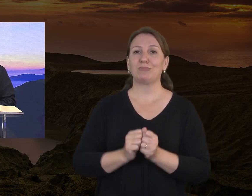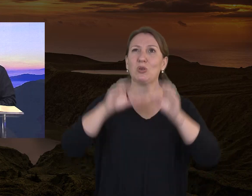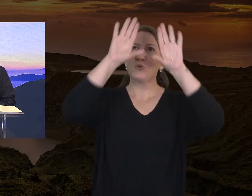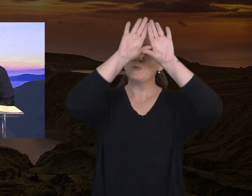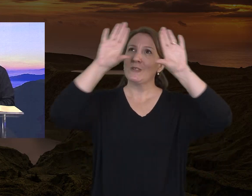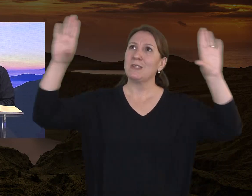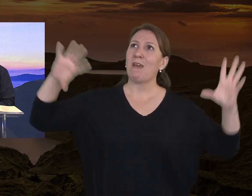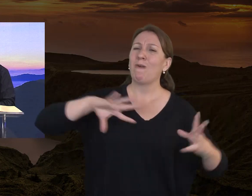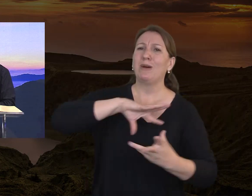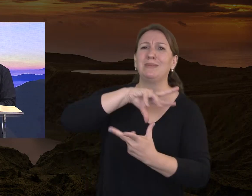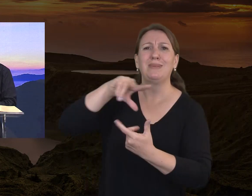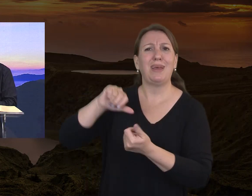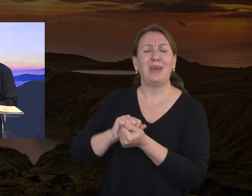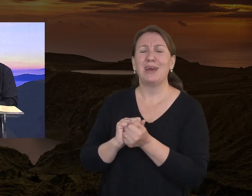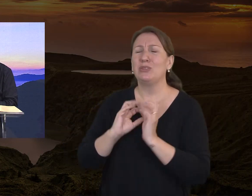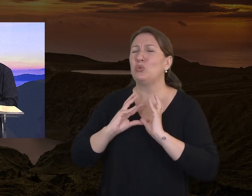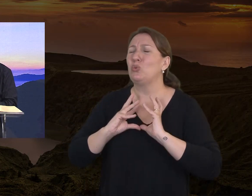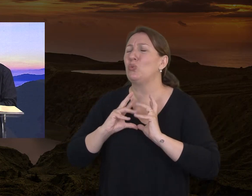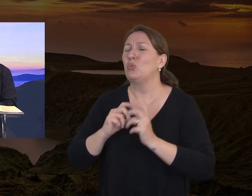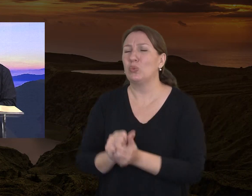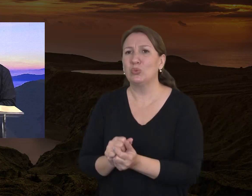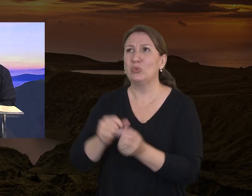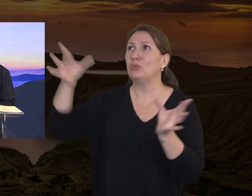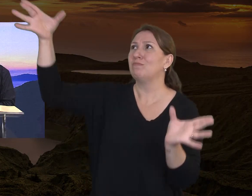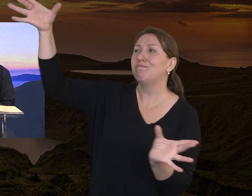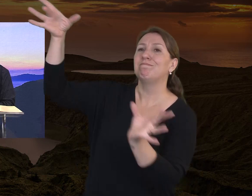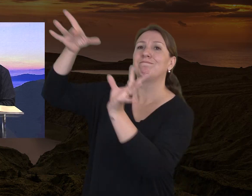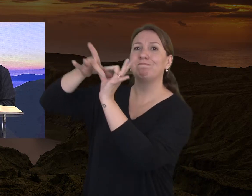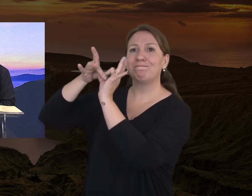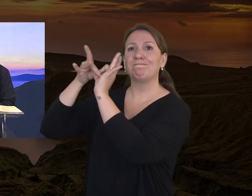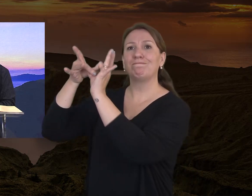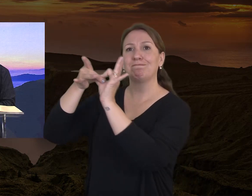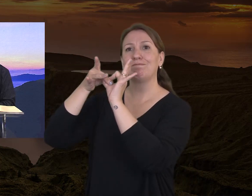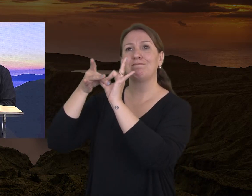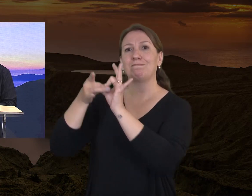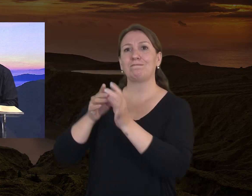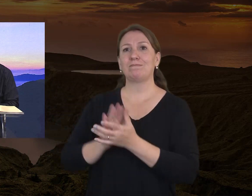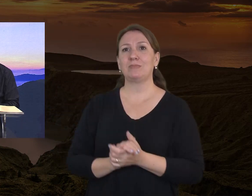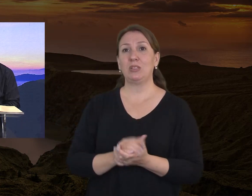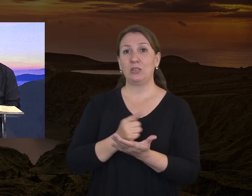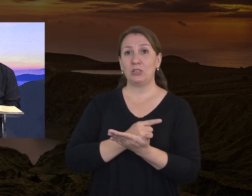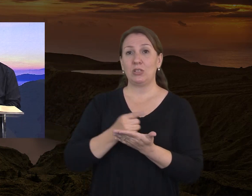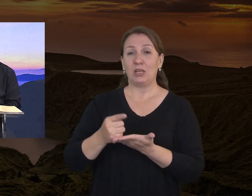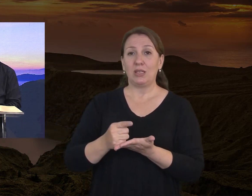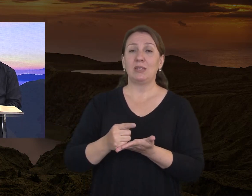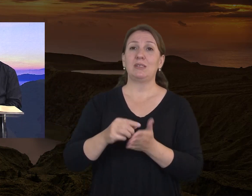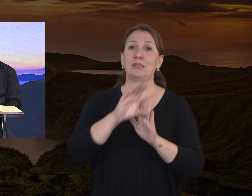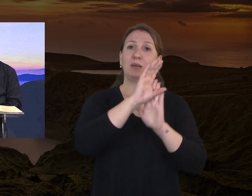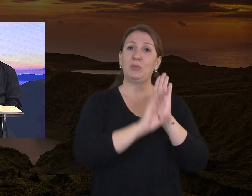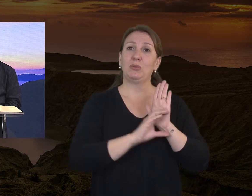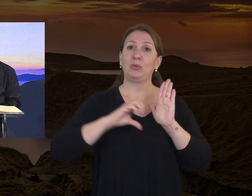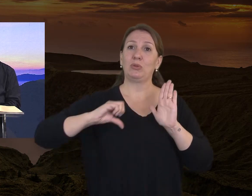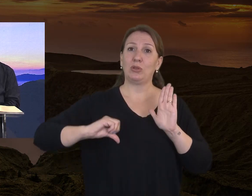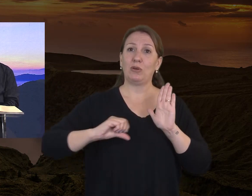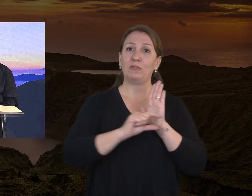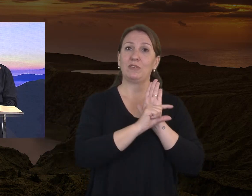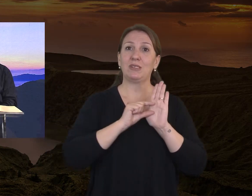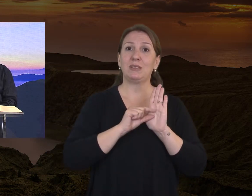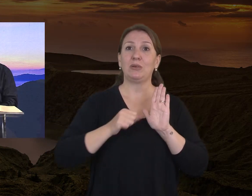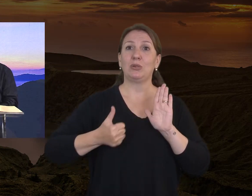as coisas com Deus. Portanto, a aliança que Deus fez em Gênesis 9, 12, que